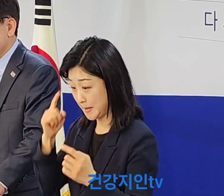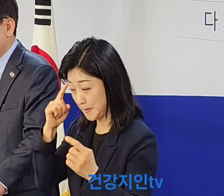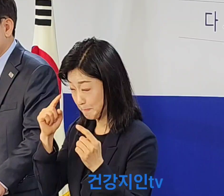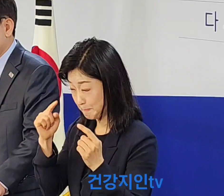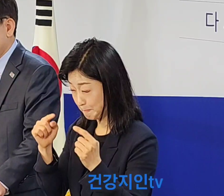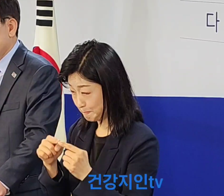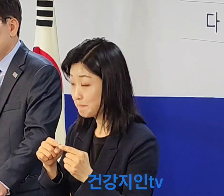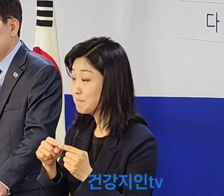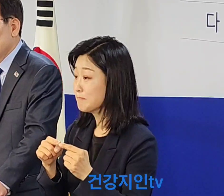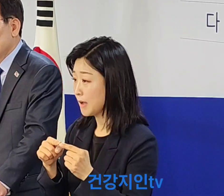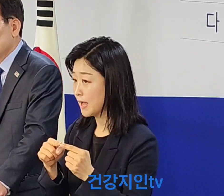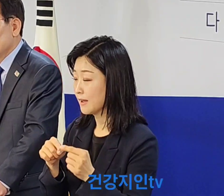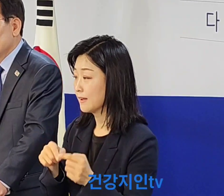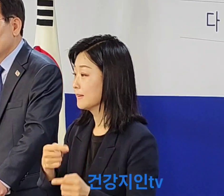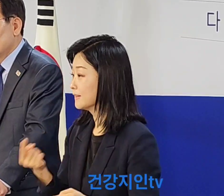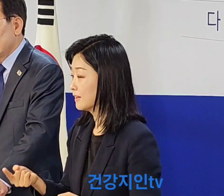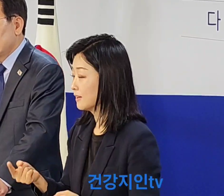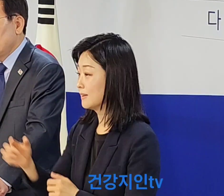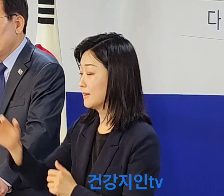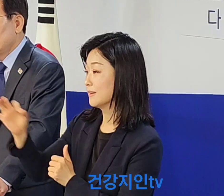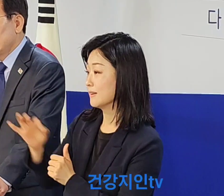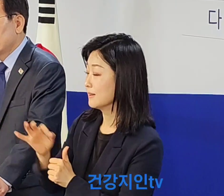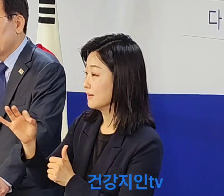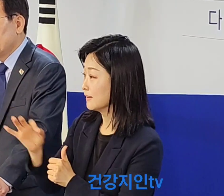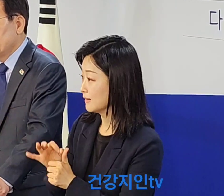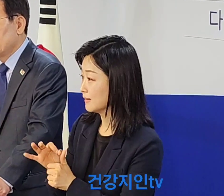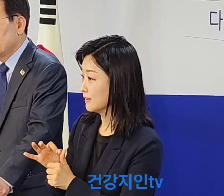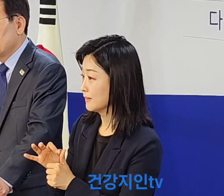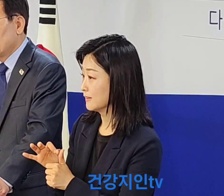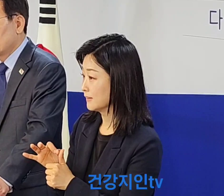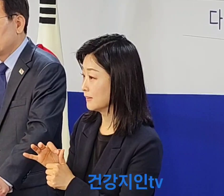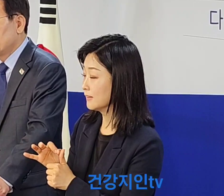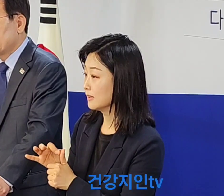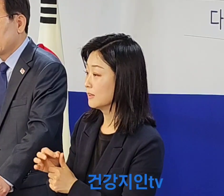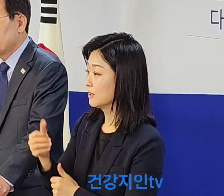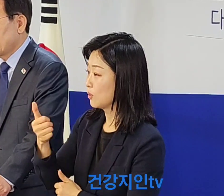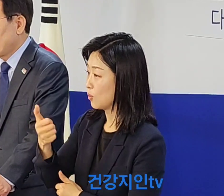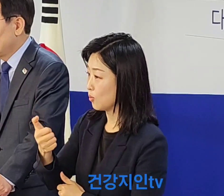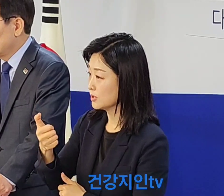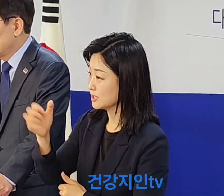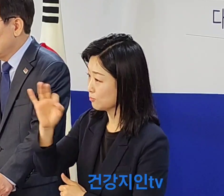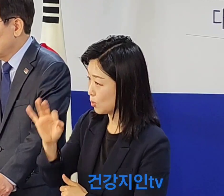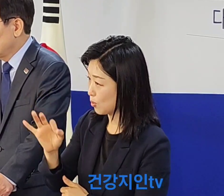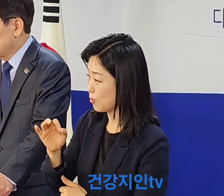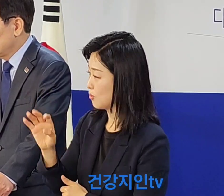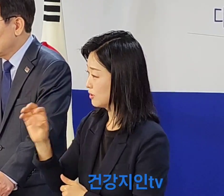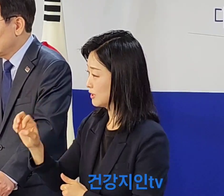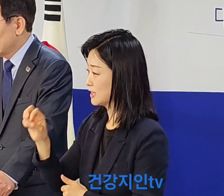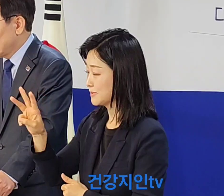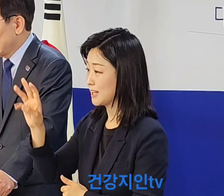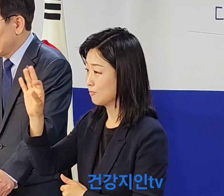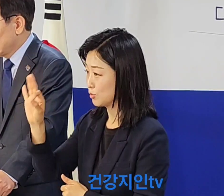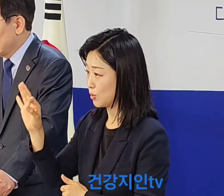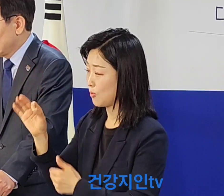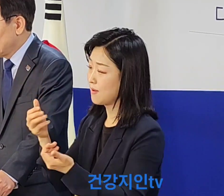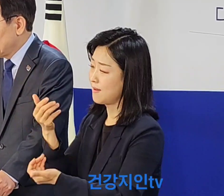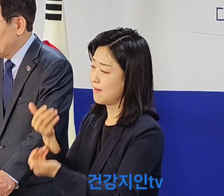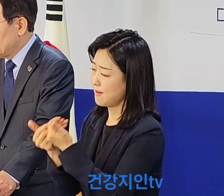일치를 받고 소득 대체율 부분에서만 50대 43으로 치고